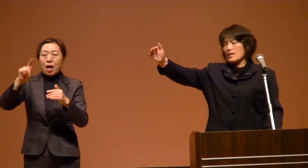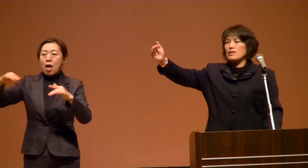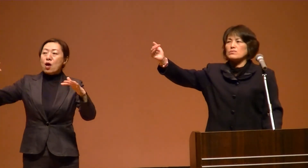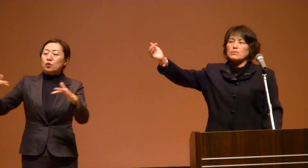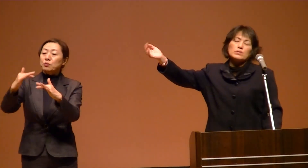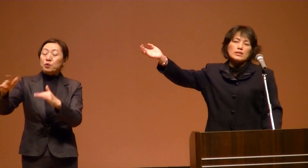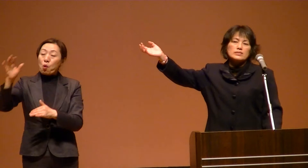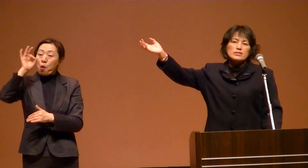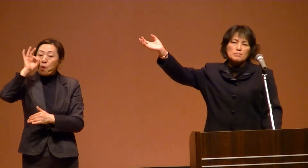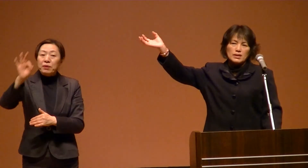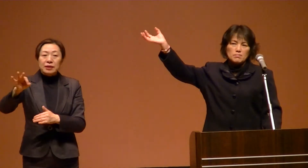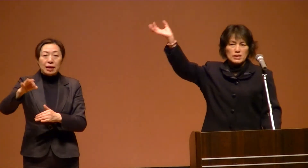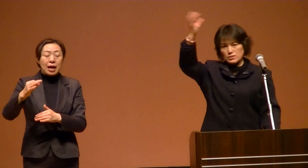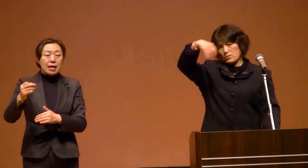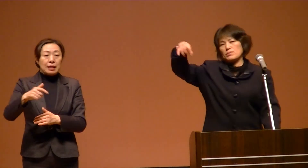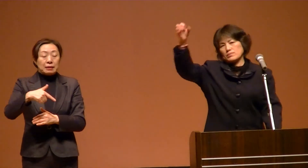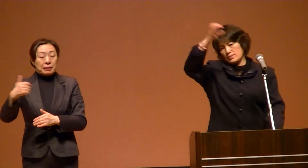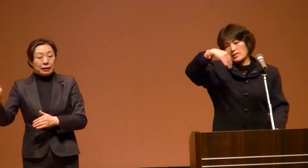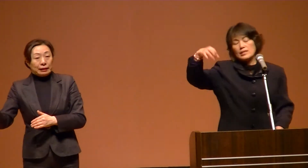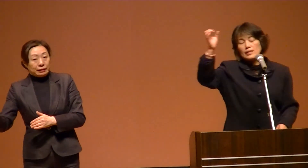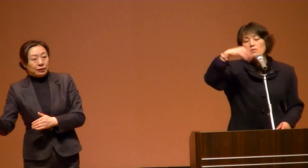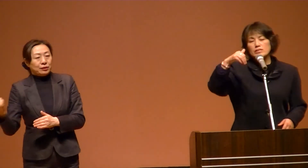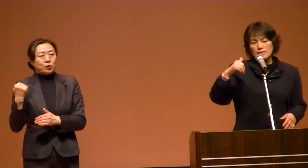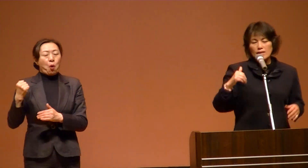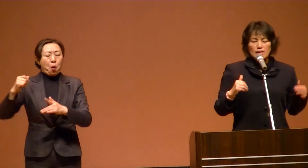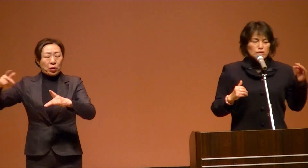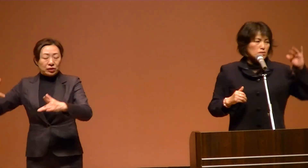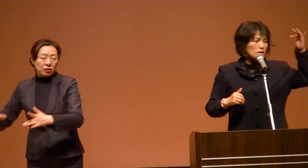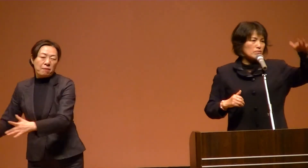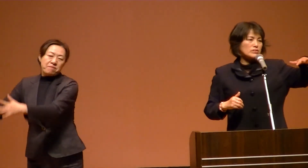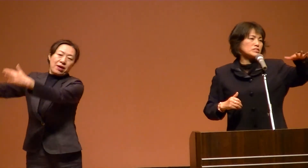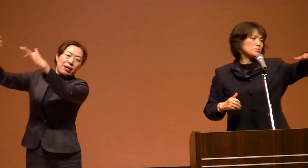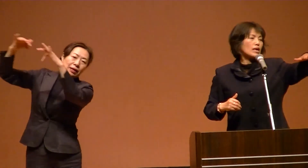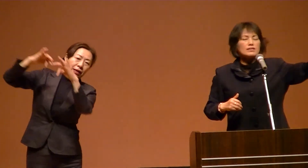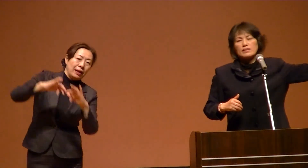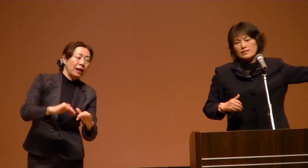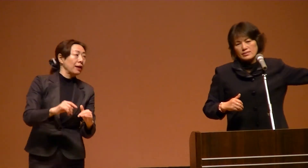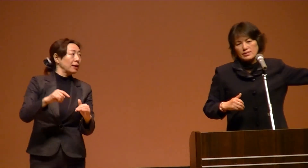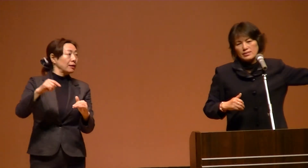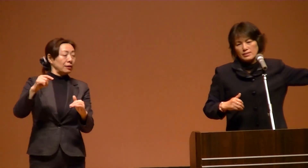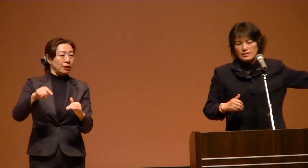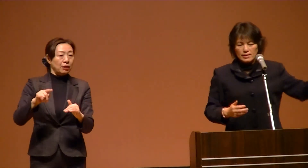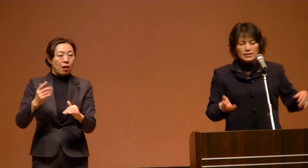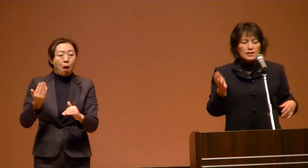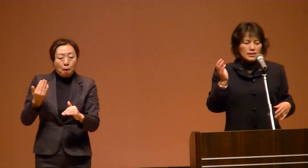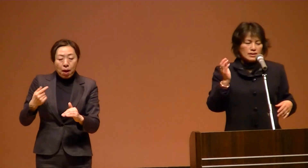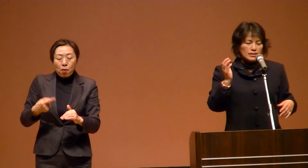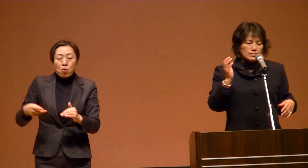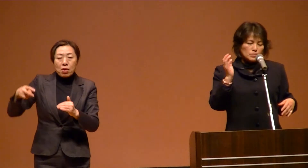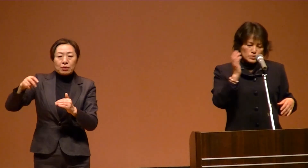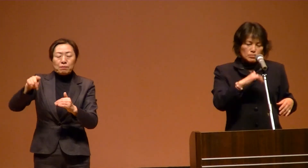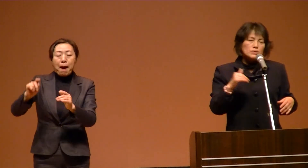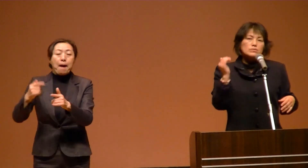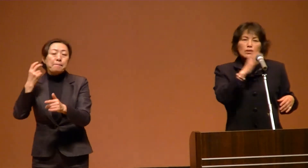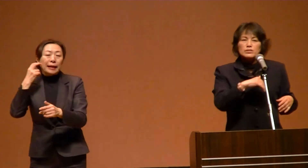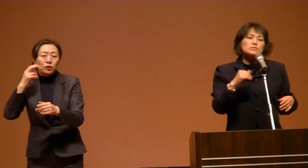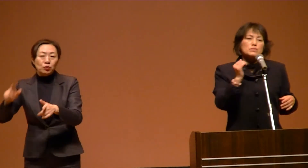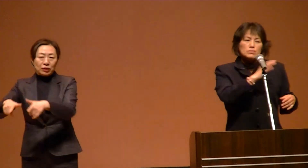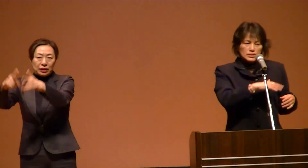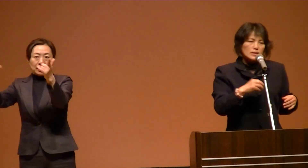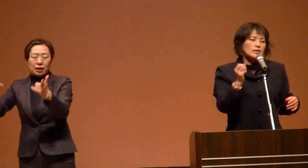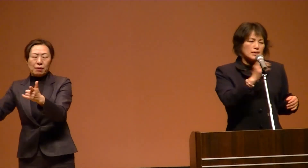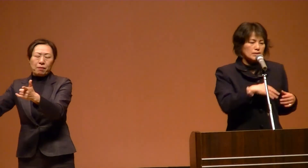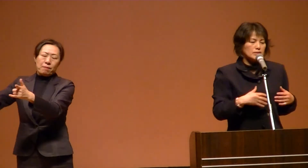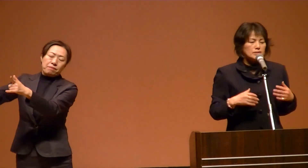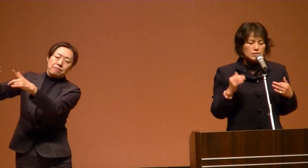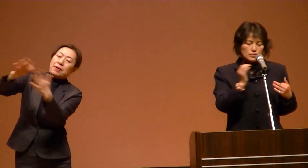に最後の大きい津波が松を波に倒して、それまではうちも立ってたんです。で、もうドミノ倒しの